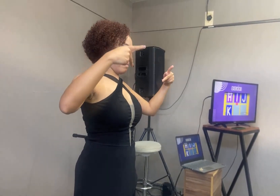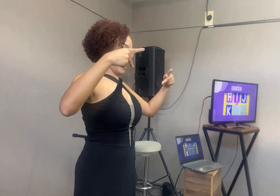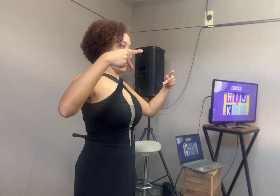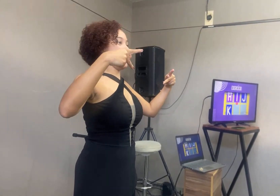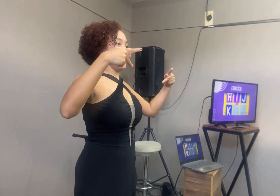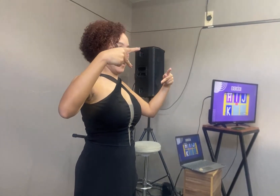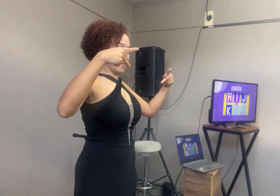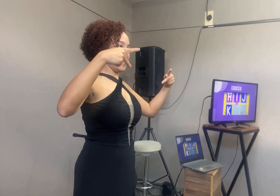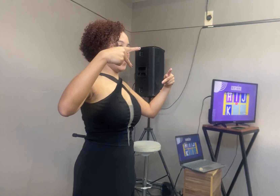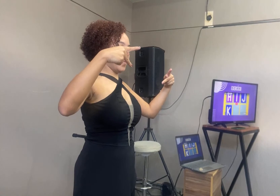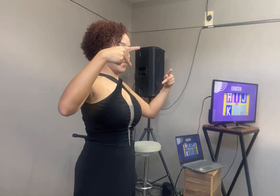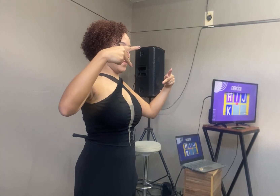P,